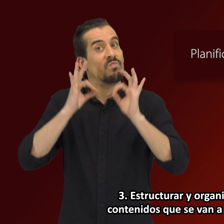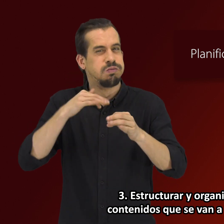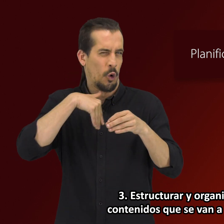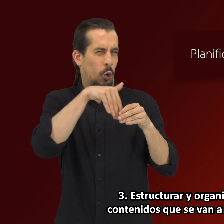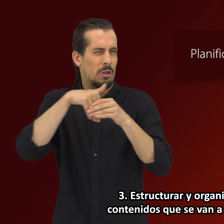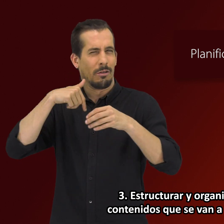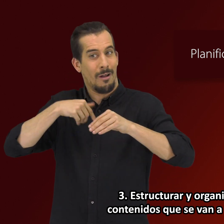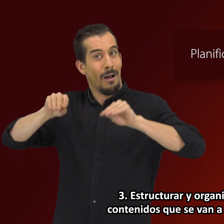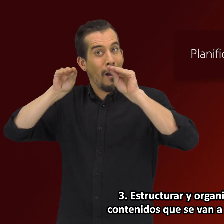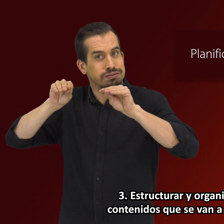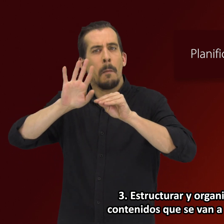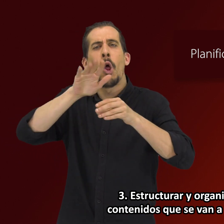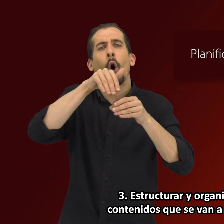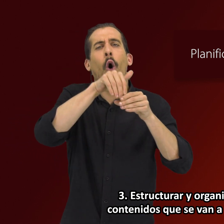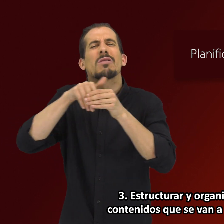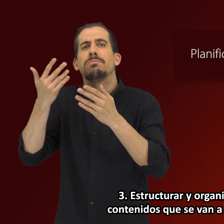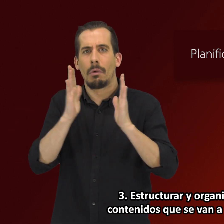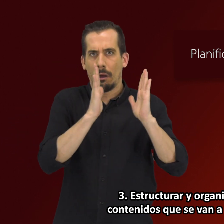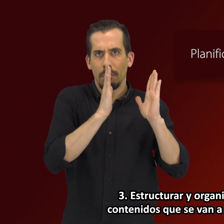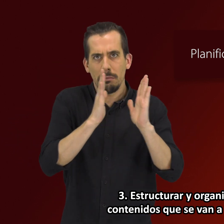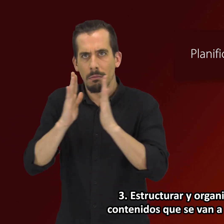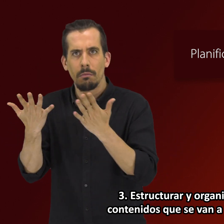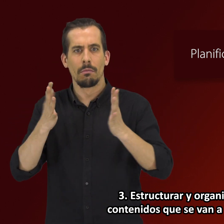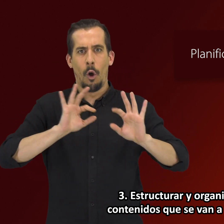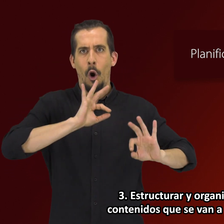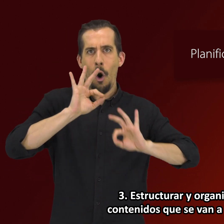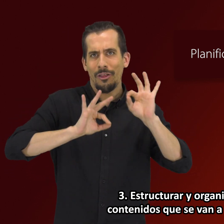y organizar los contenidos que se van a impartir.